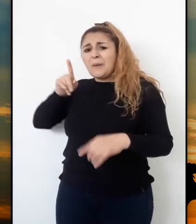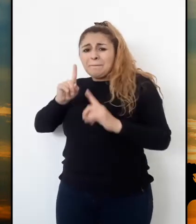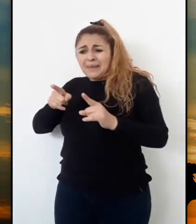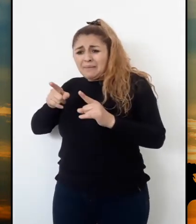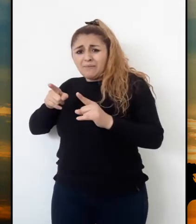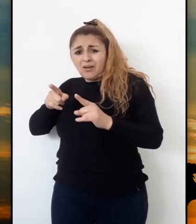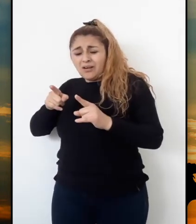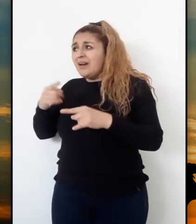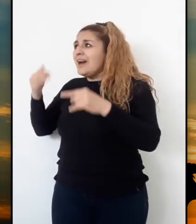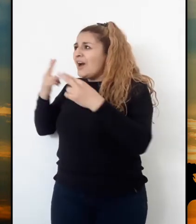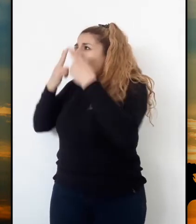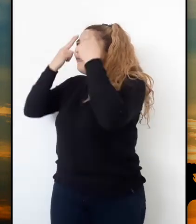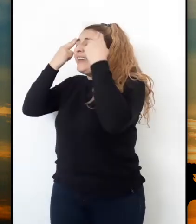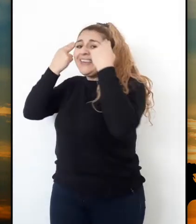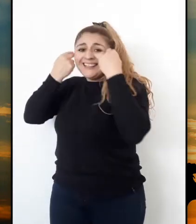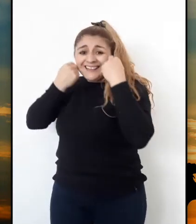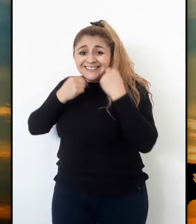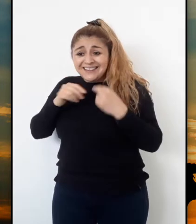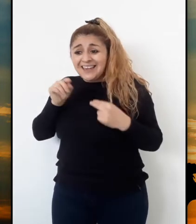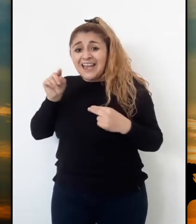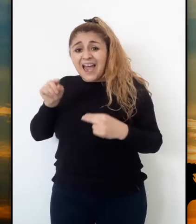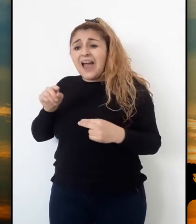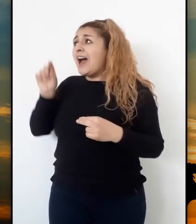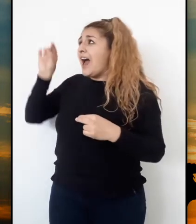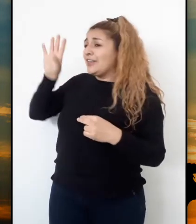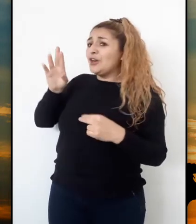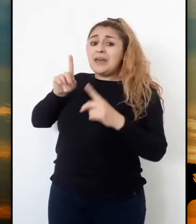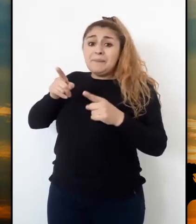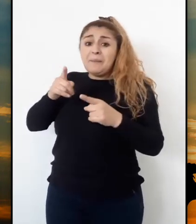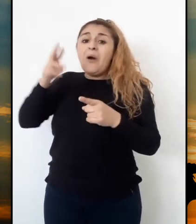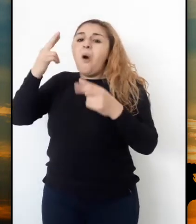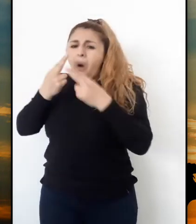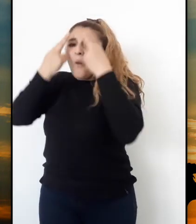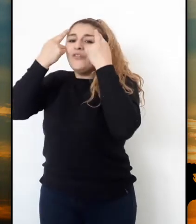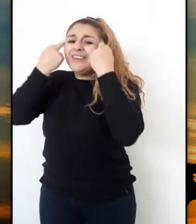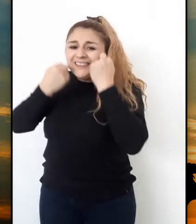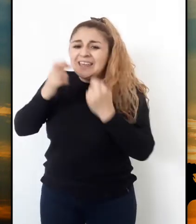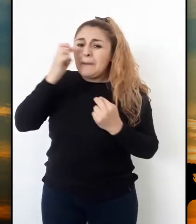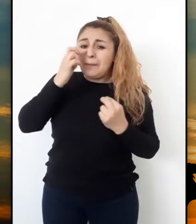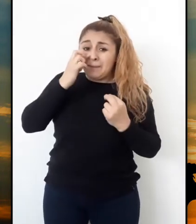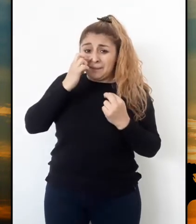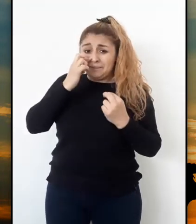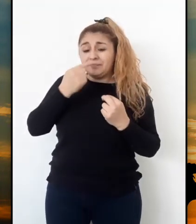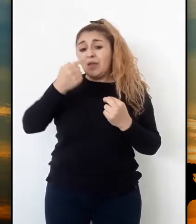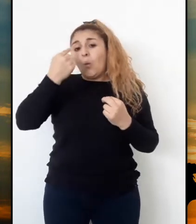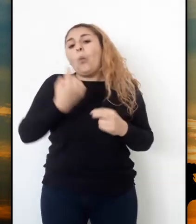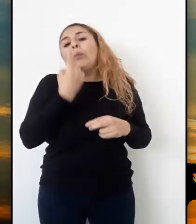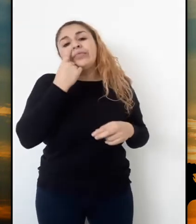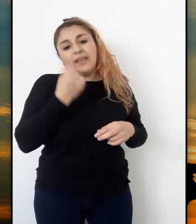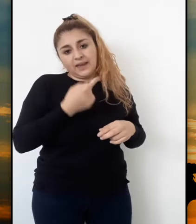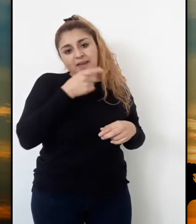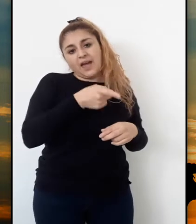allá del buen trabajo que hizo dans la maison de son maître, en la casa de su amo, il a été accusé à tort. Él